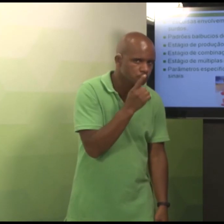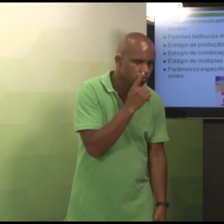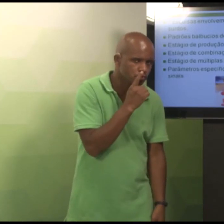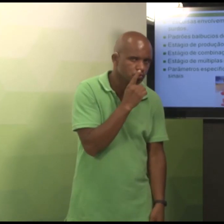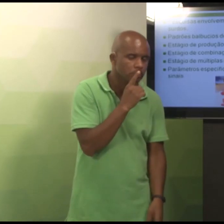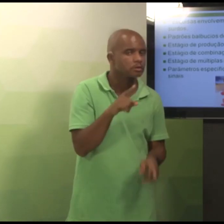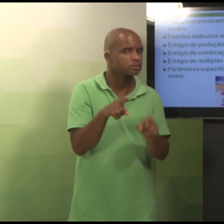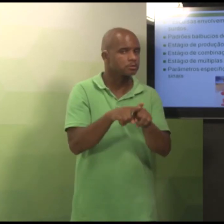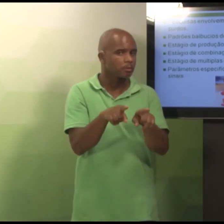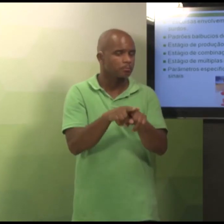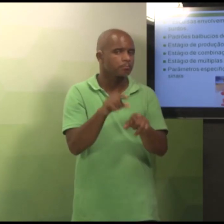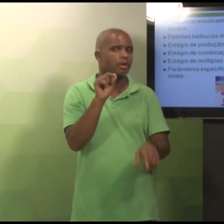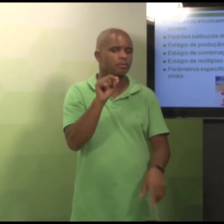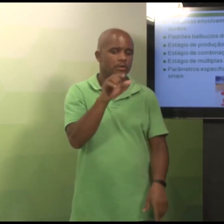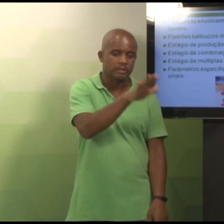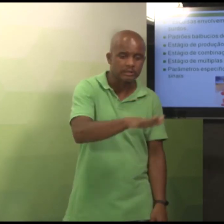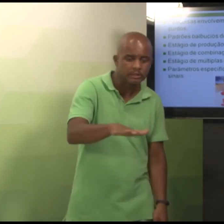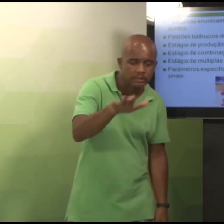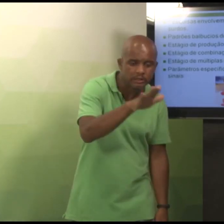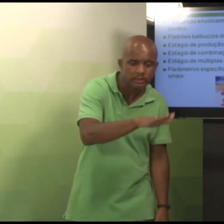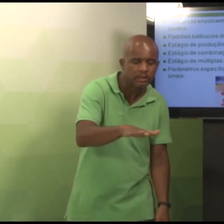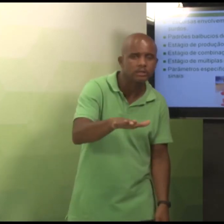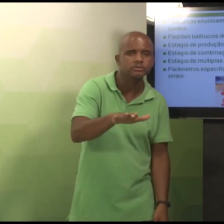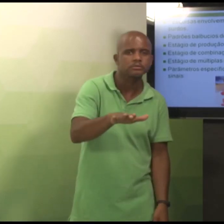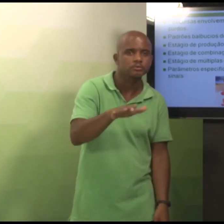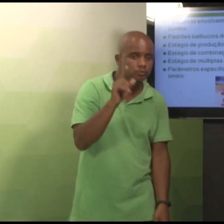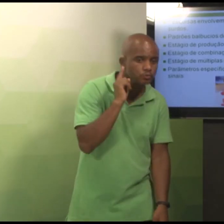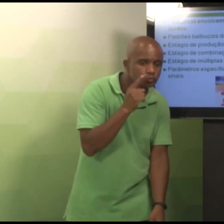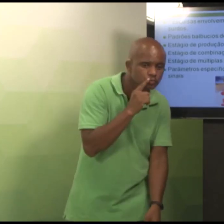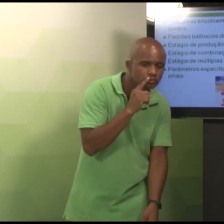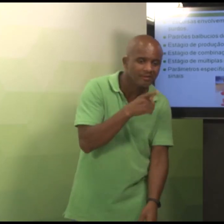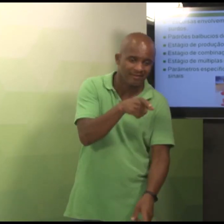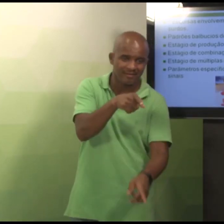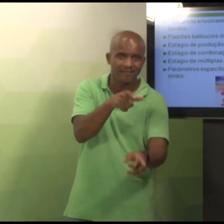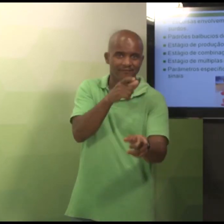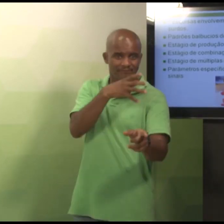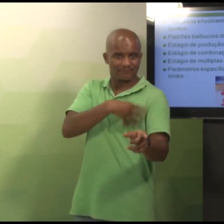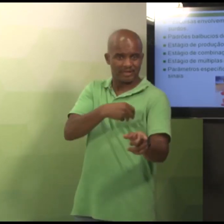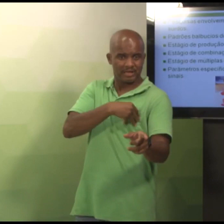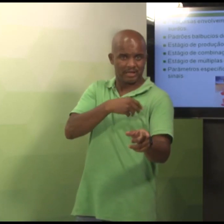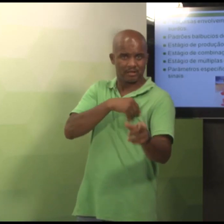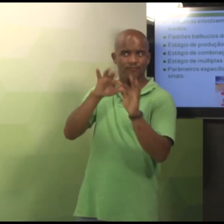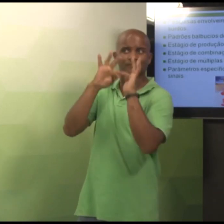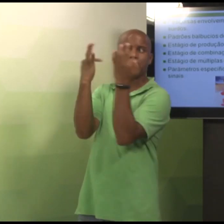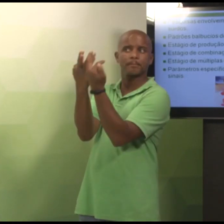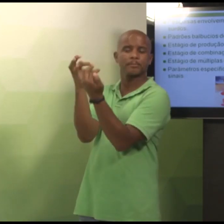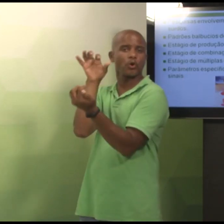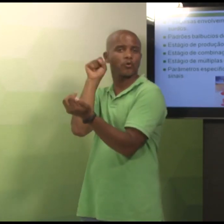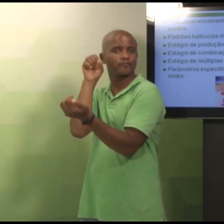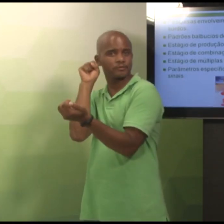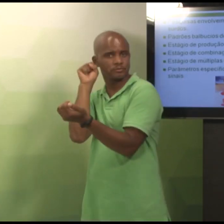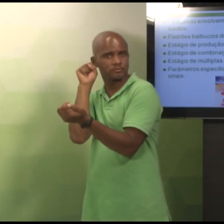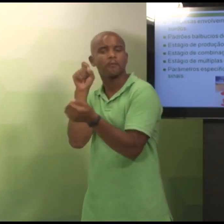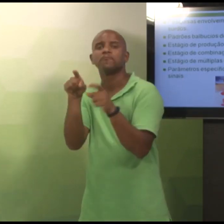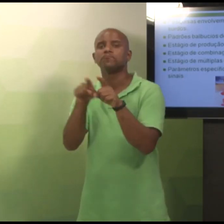Evidencia-se aqui pesquisas com foco em crianças surdas e também pesquisas com foco em crianças